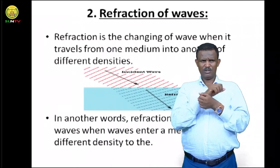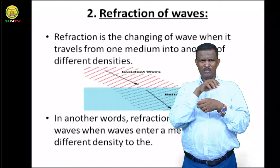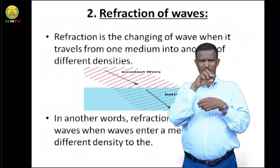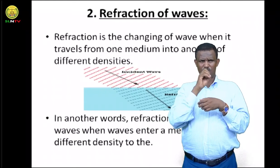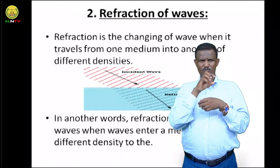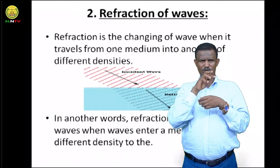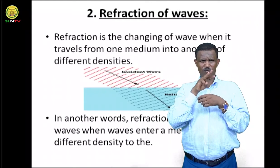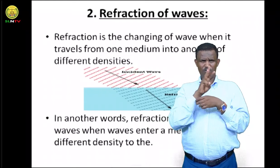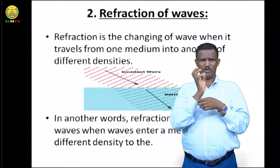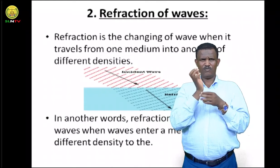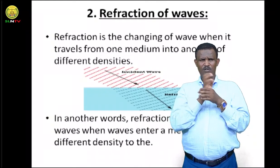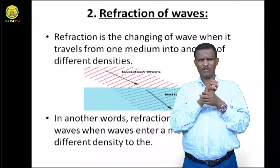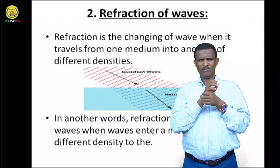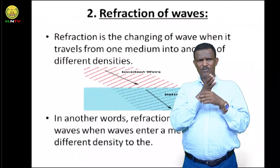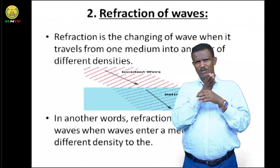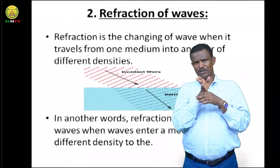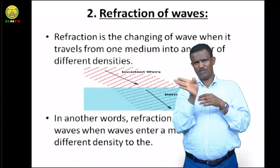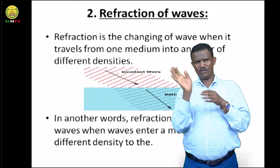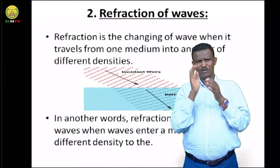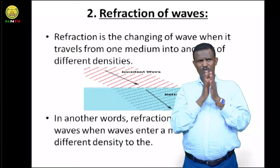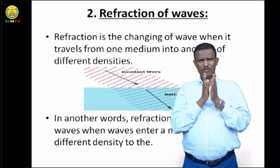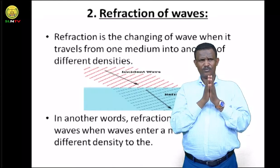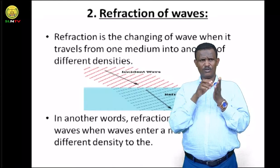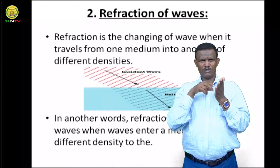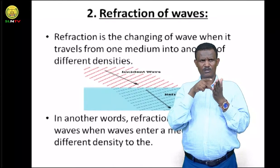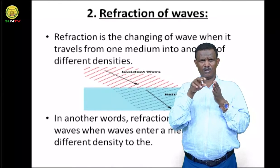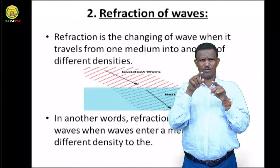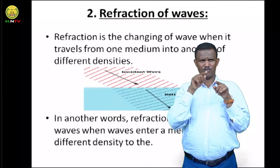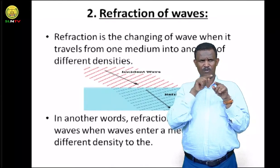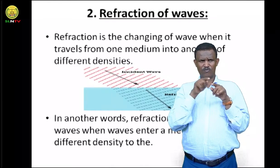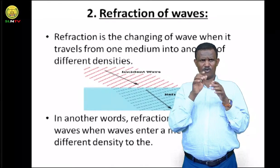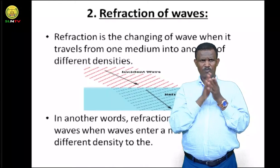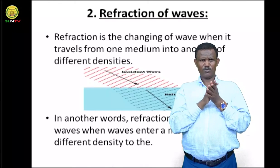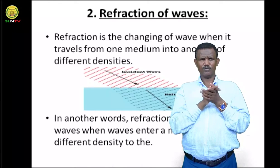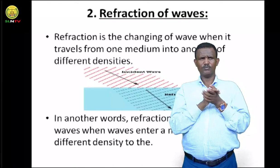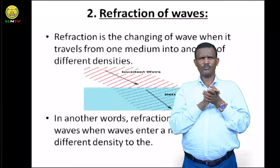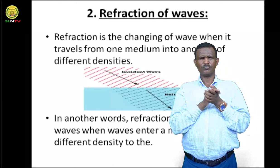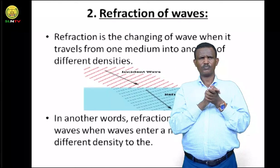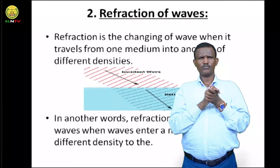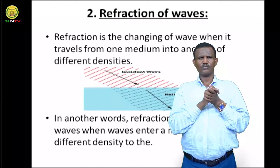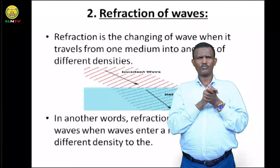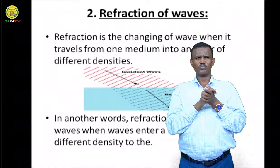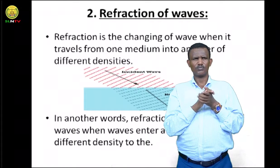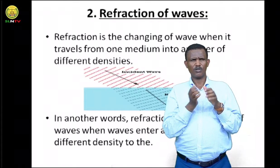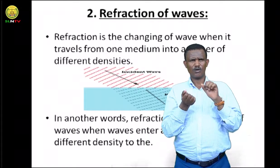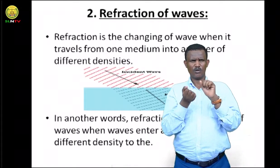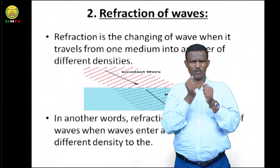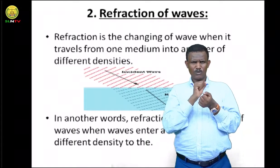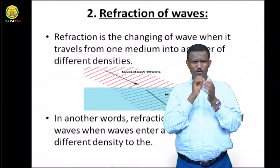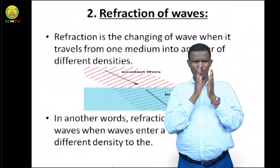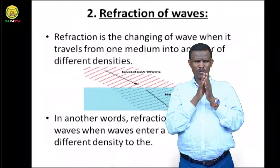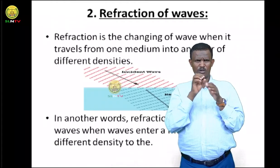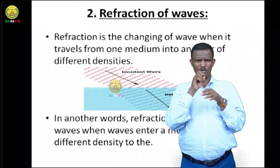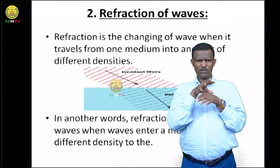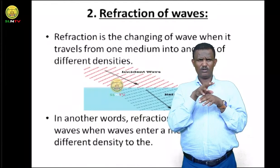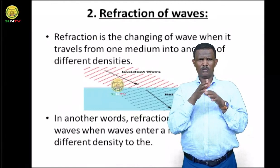another of different distances refractionku waa isbeddel ku dhaca wave-ka marka ay u kala gudubto